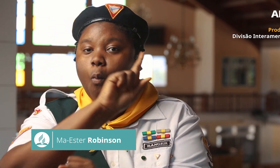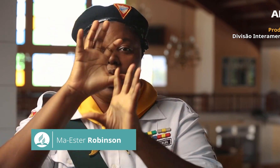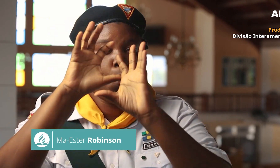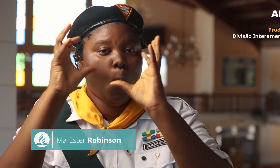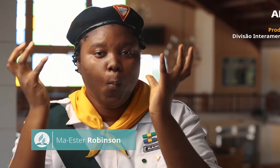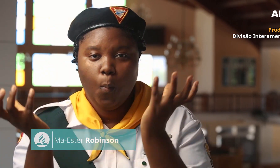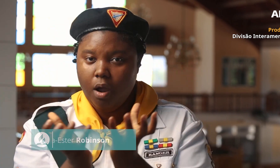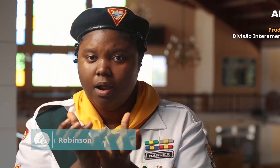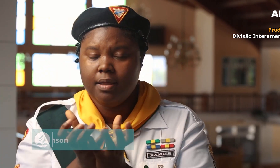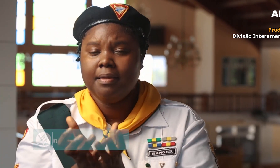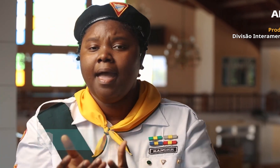com o mundo inteiro.